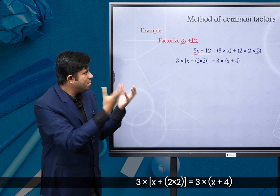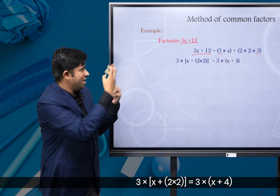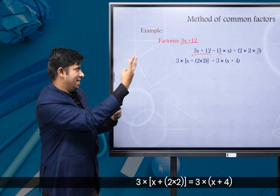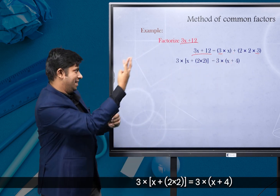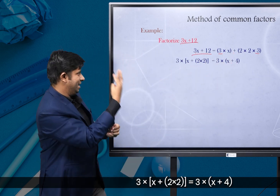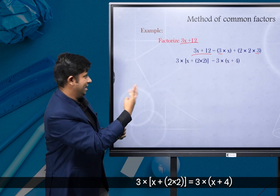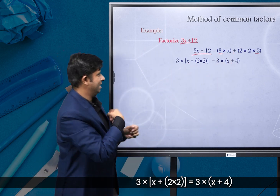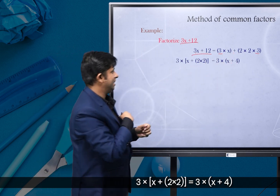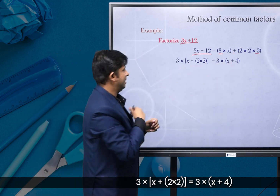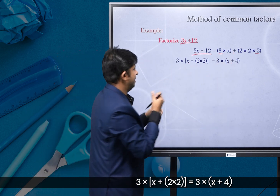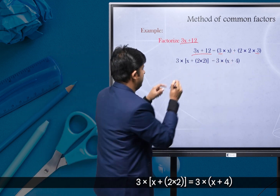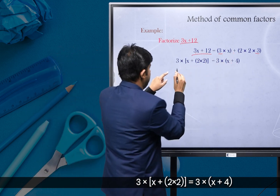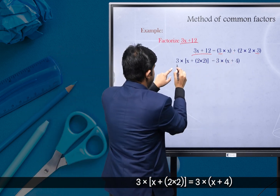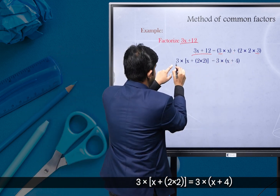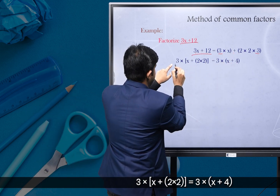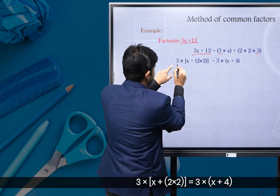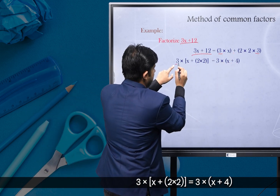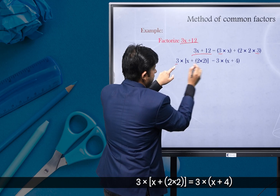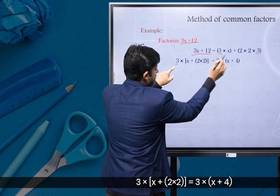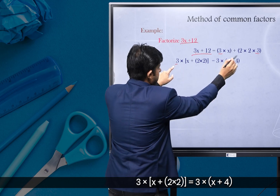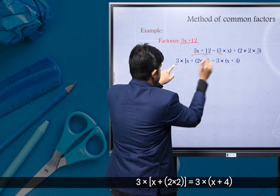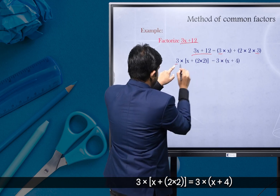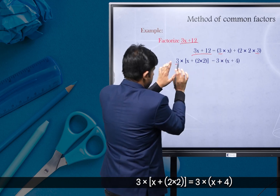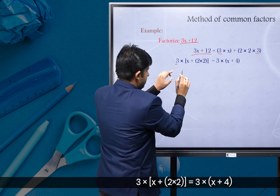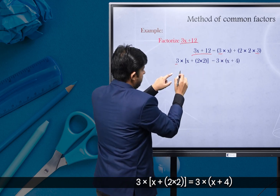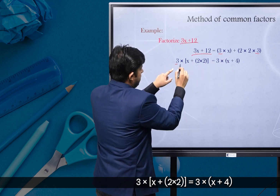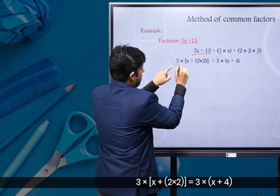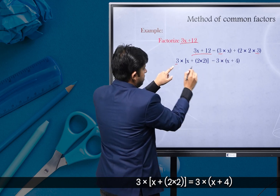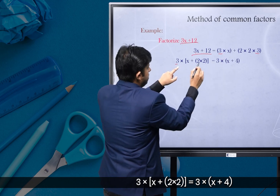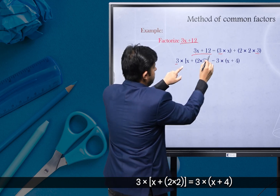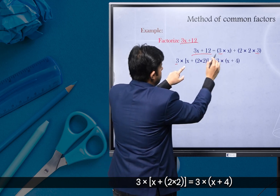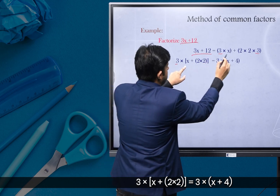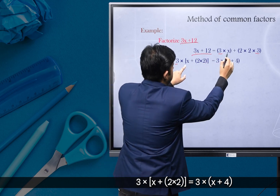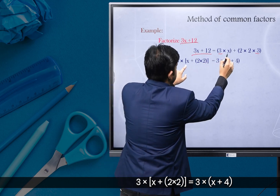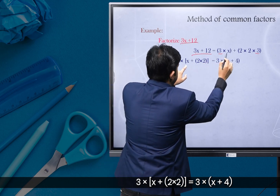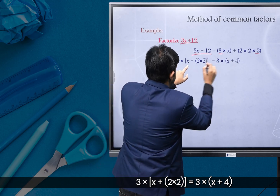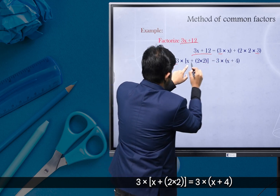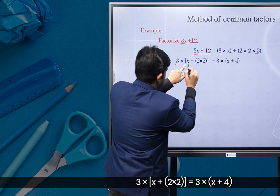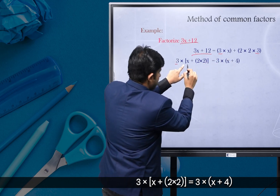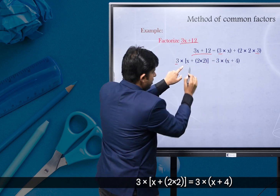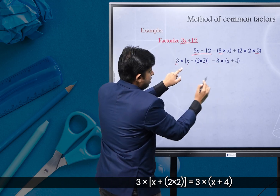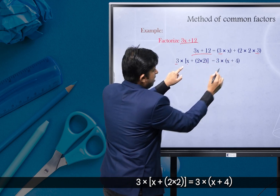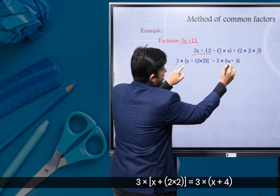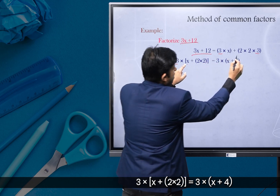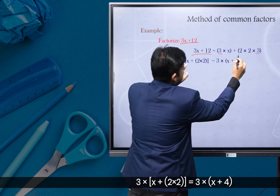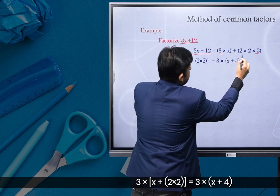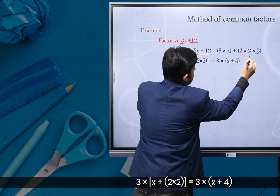3 गुणिले कंसामध्ये x अधिक 2 गुणिले 2 बरोबर 3